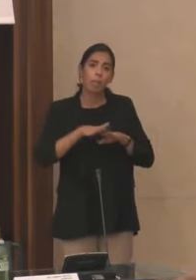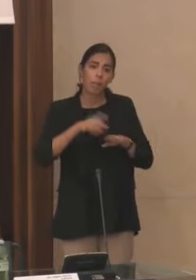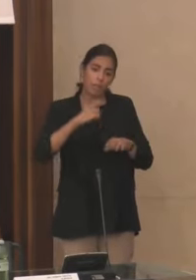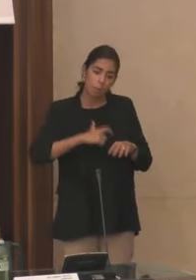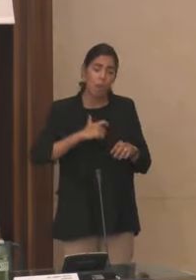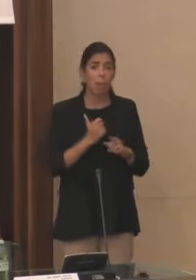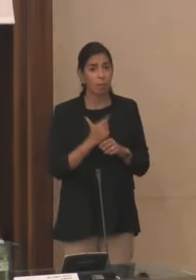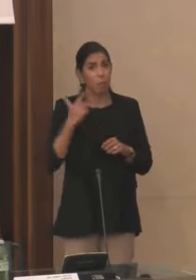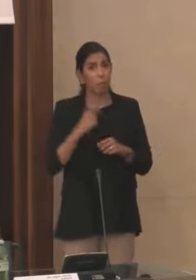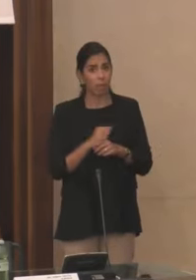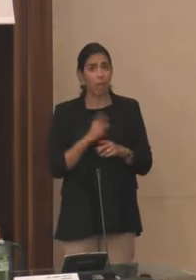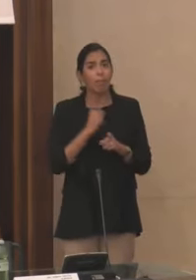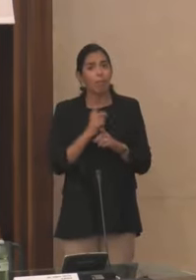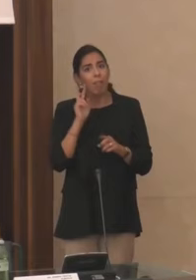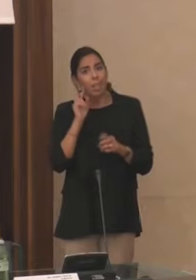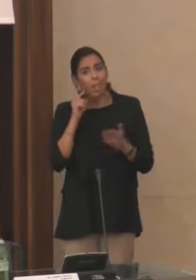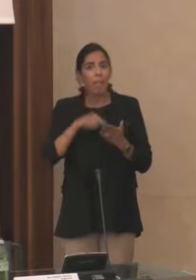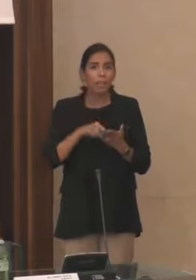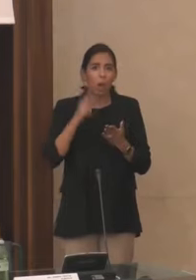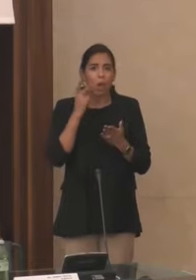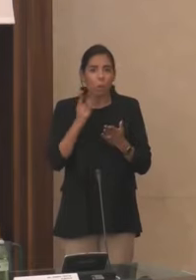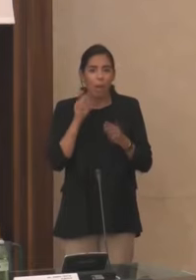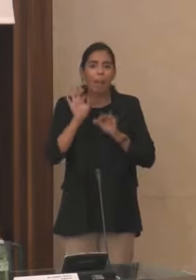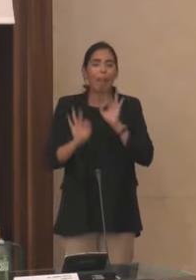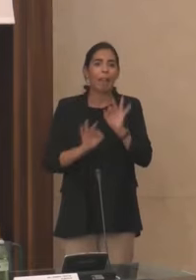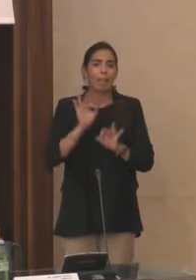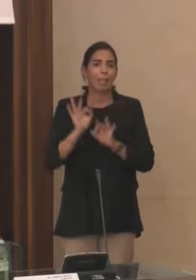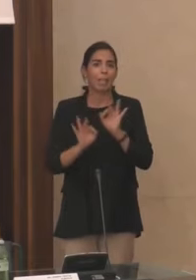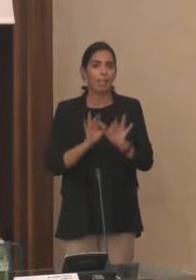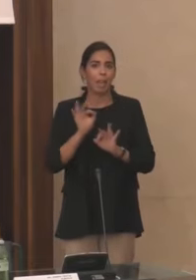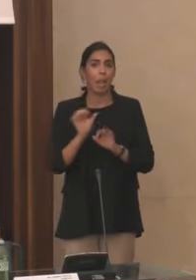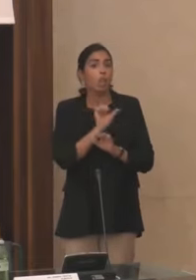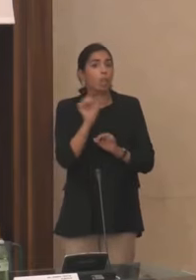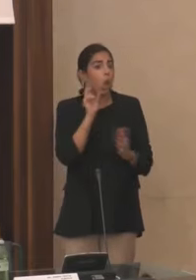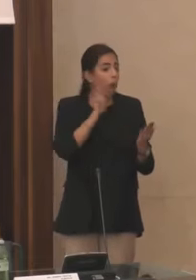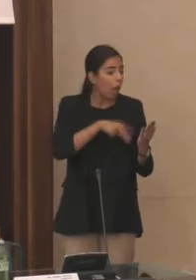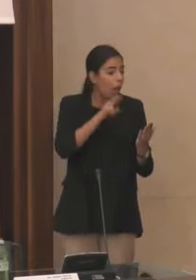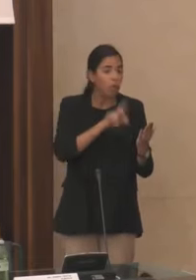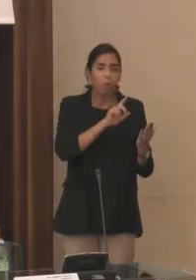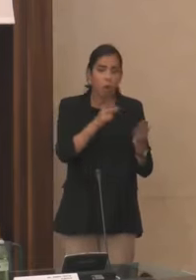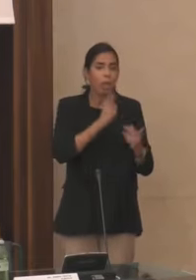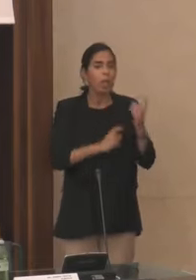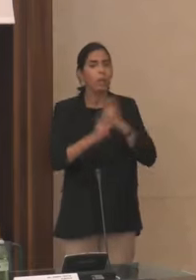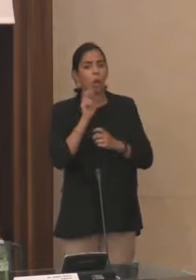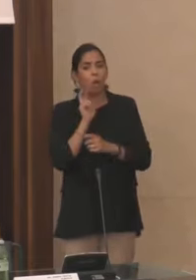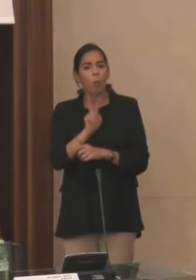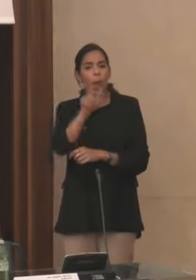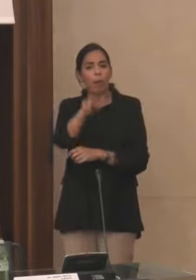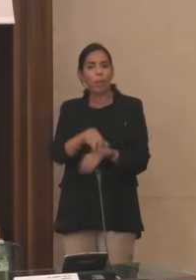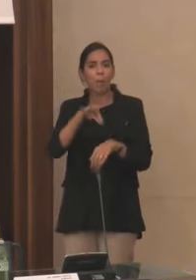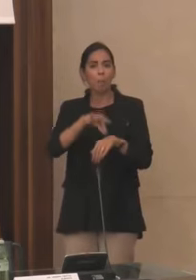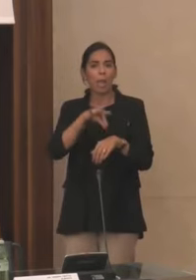Riscopriamo la clinica, non rimaniamo a leggere i lavori scientifici, ritorniamo a guardare il paziente.